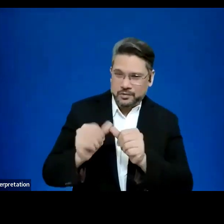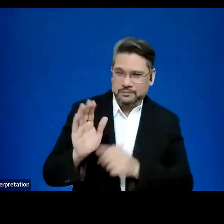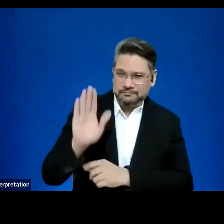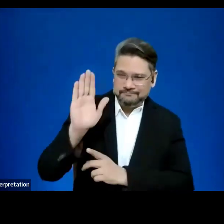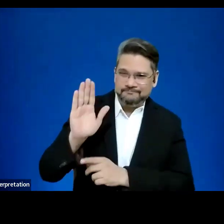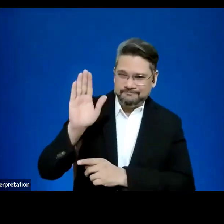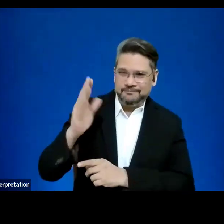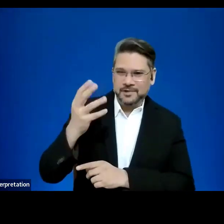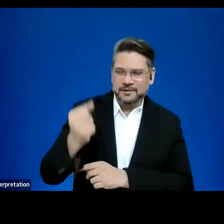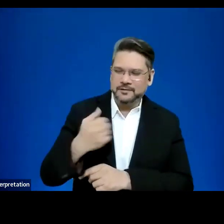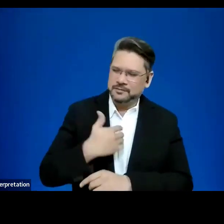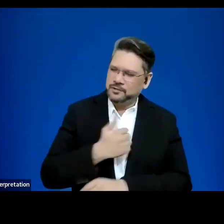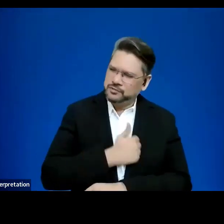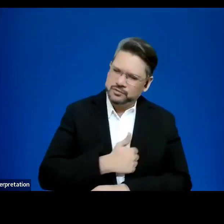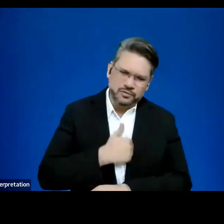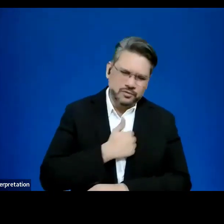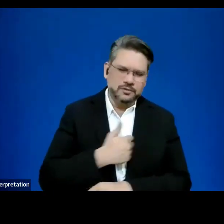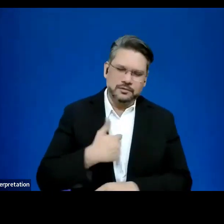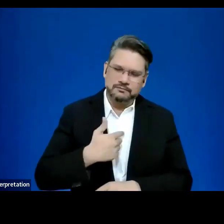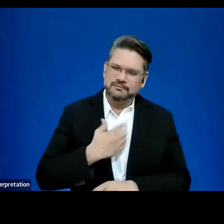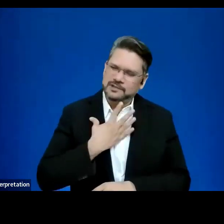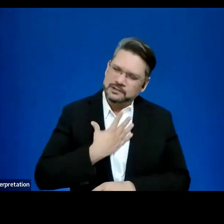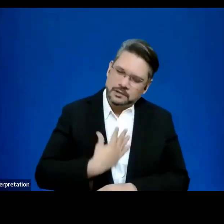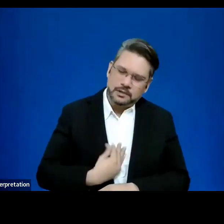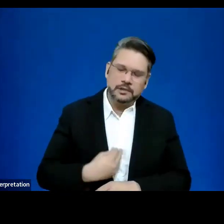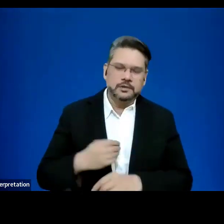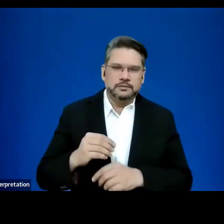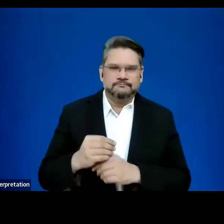忆、追思。